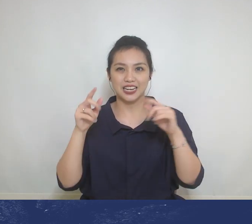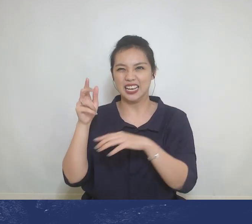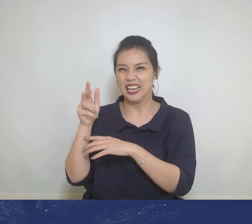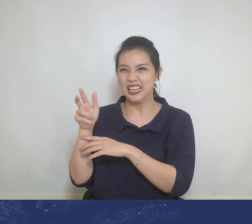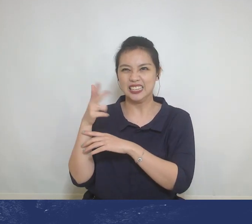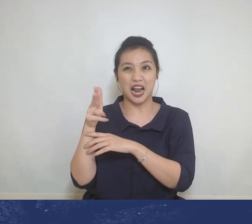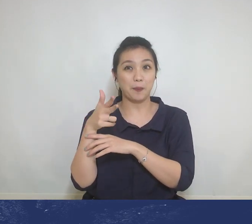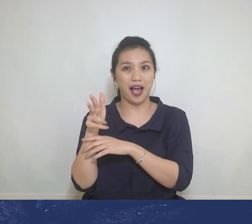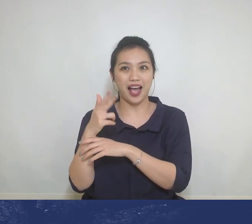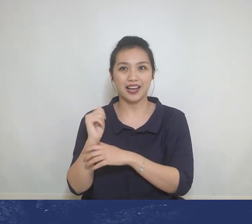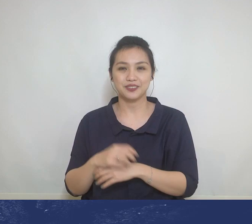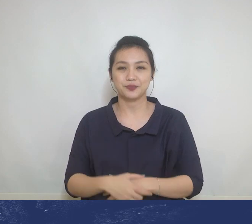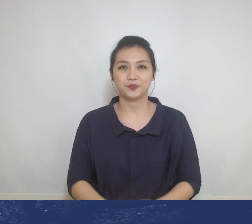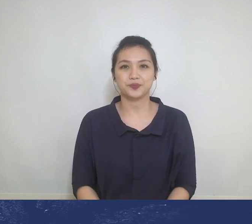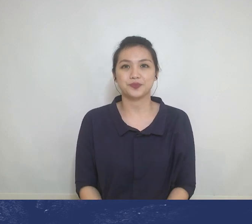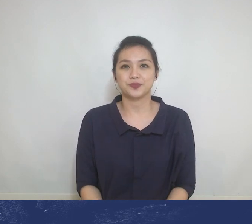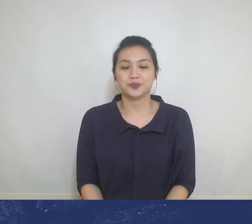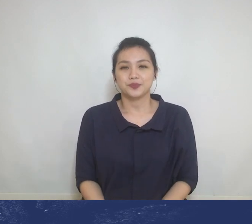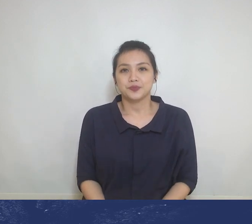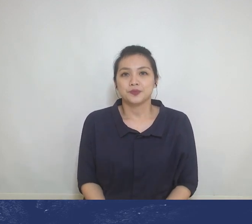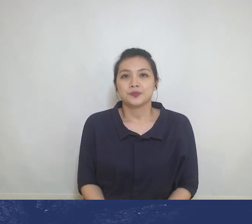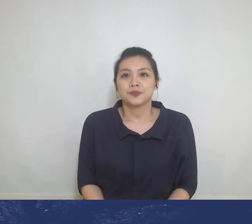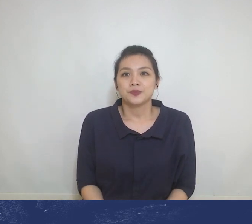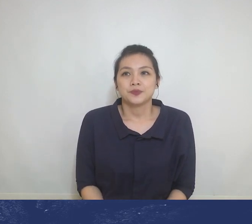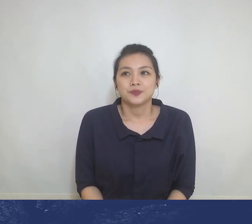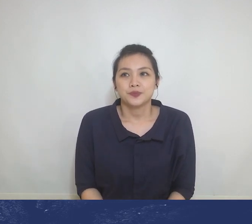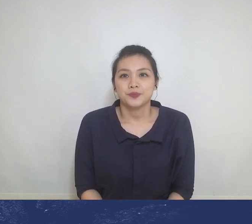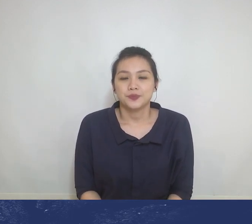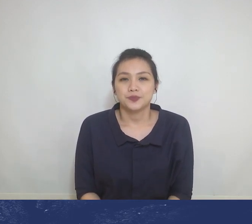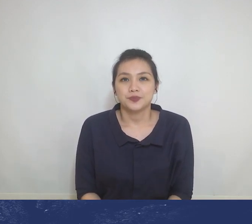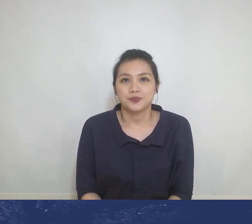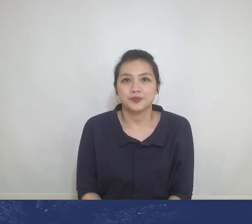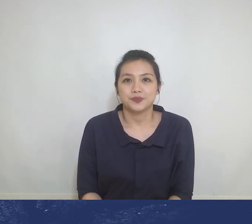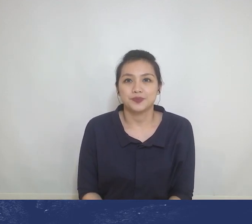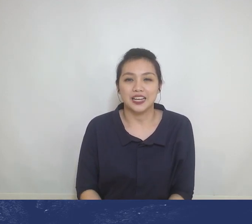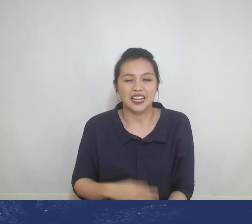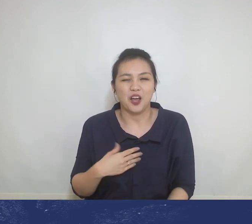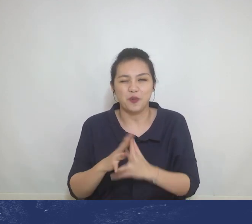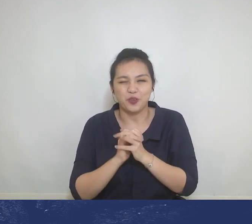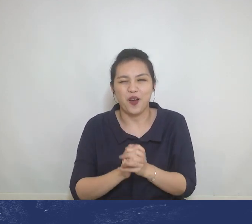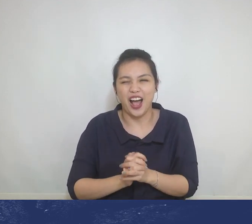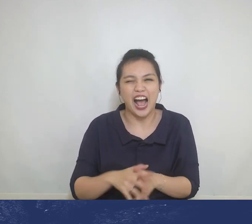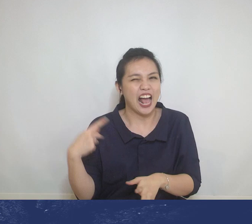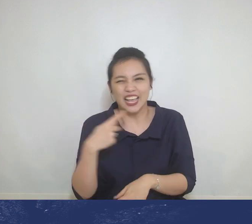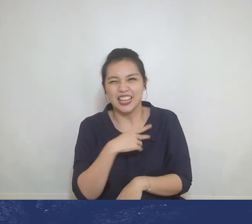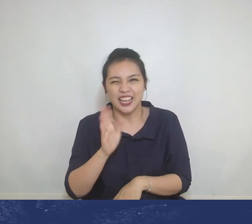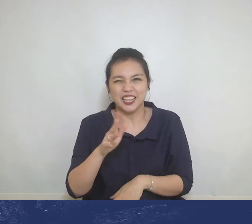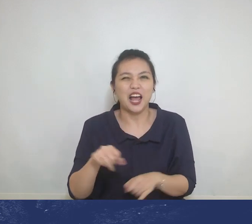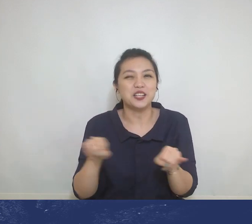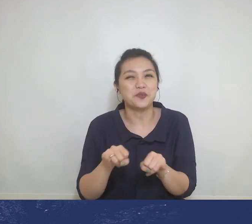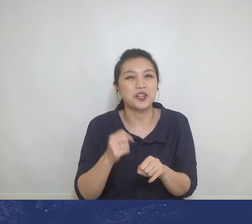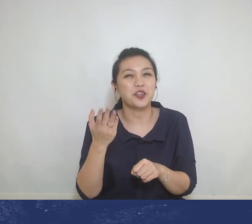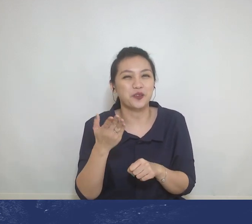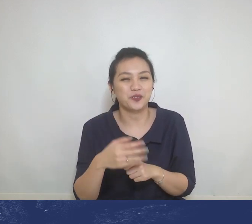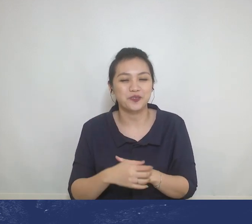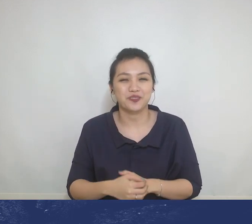mikir kalau ini kita. Katakanlah omong kosongnya ini misalnya. Saya berdoa di dalam nama Yesus tidak ada yang kita, bukan